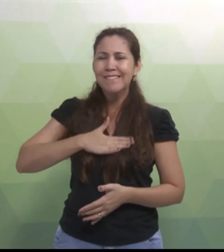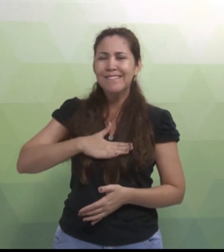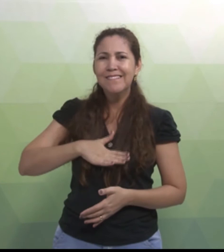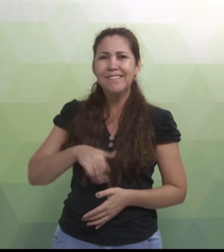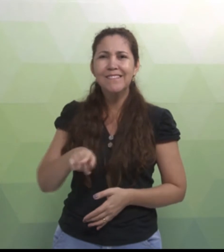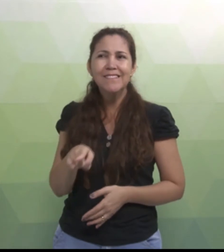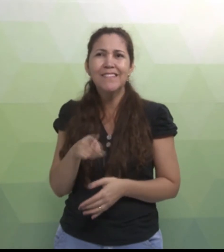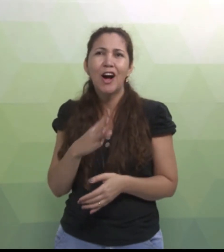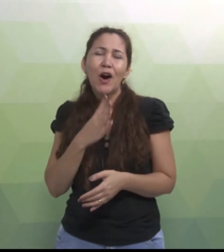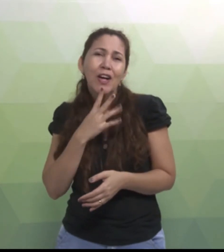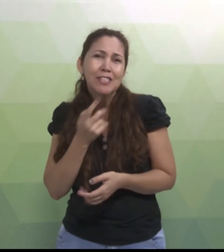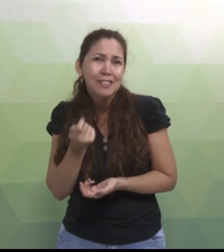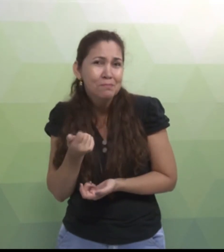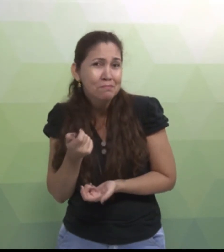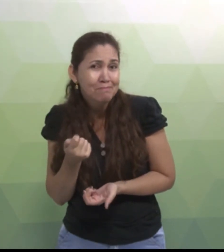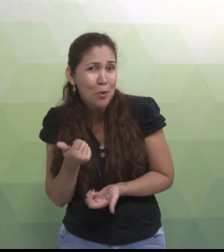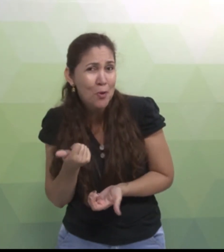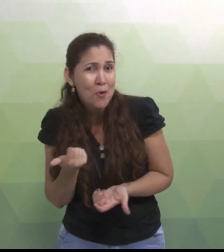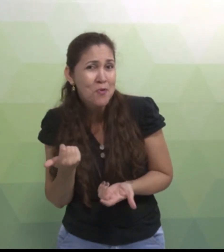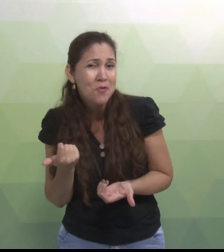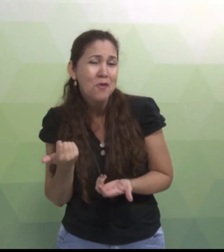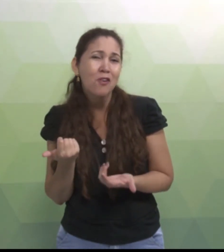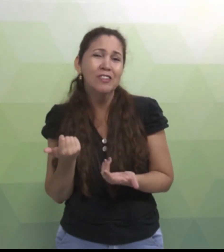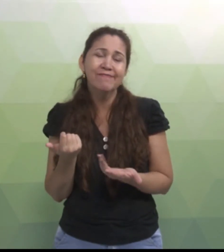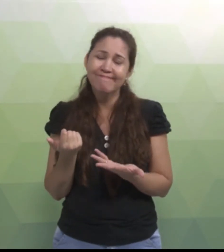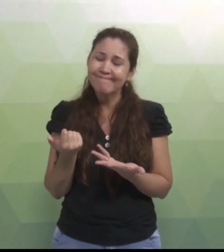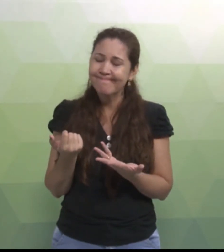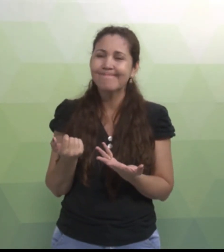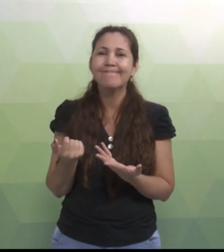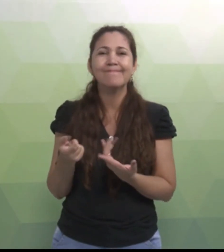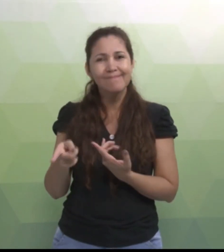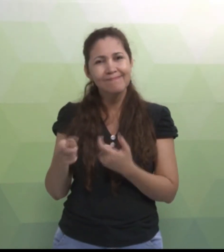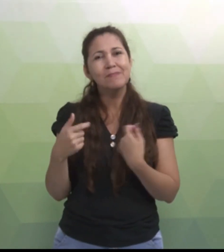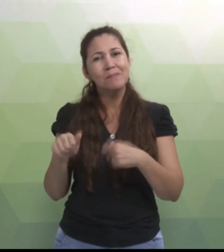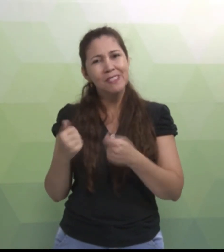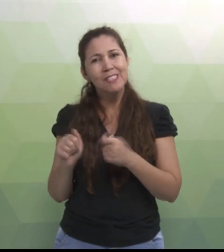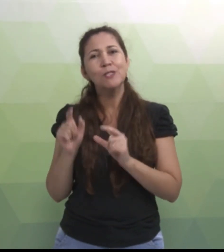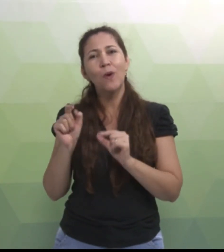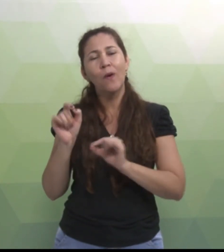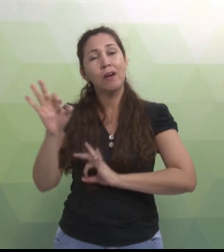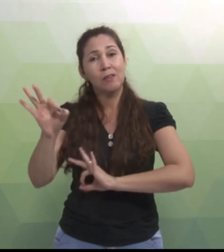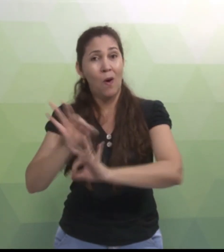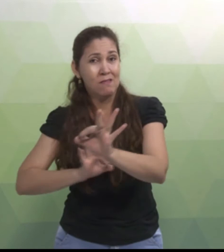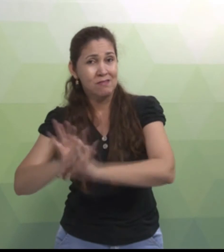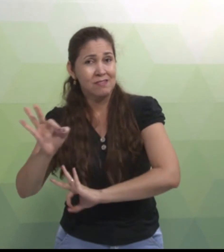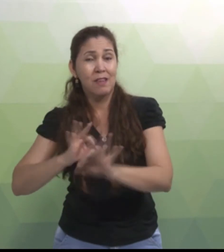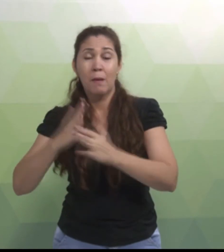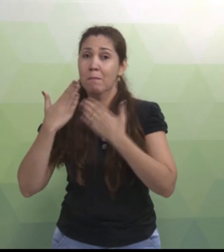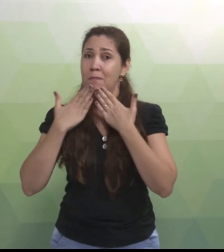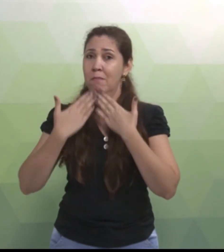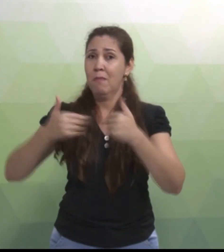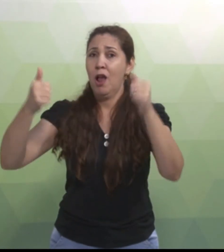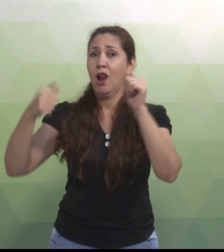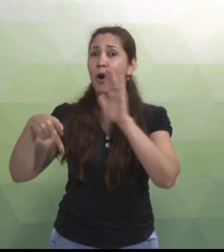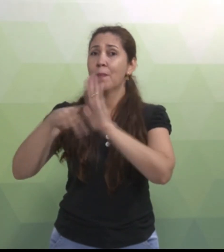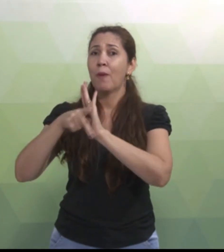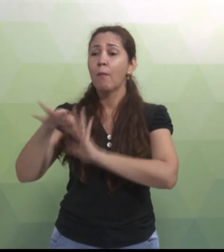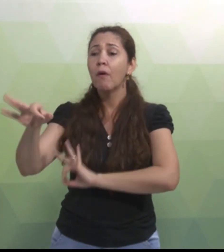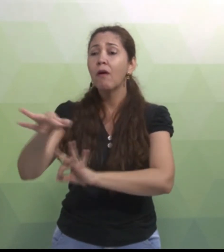sabem pouco. Então, é necessário que haja um melhor preparo, uma